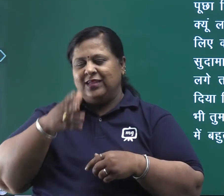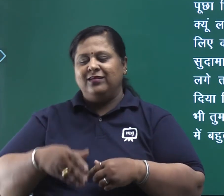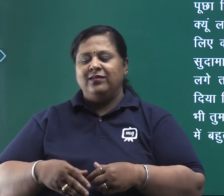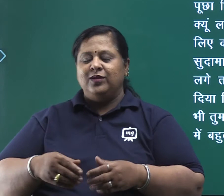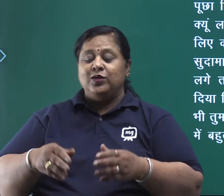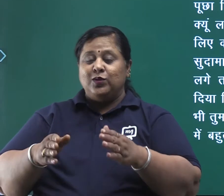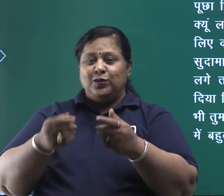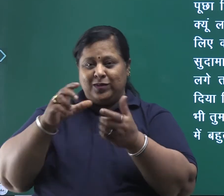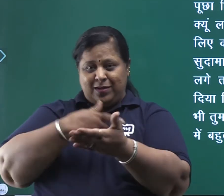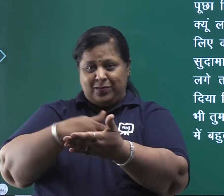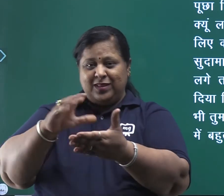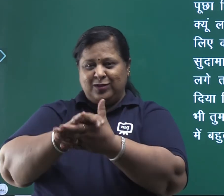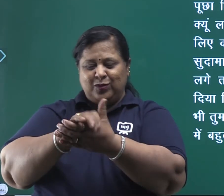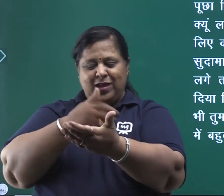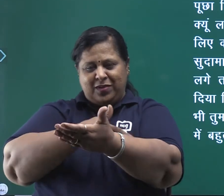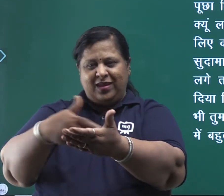सुदामा के